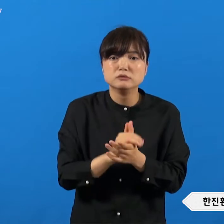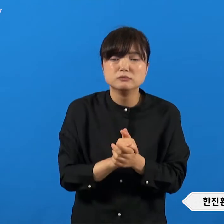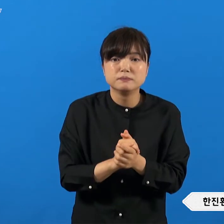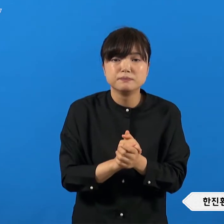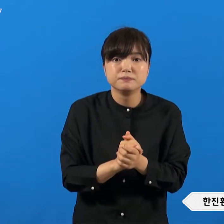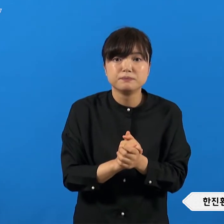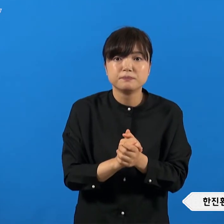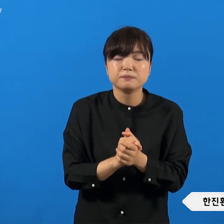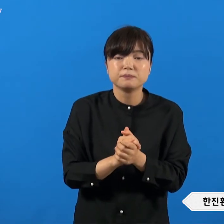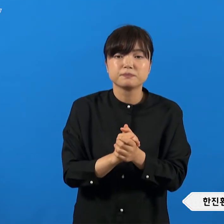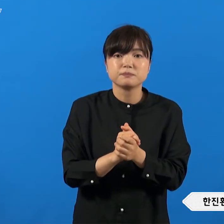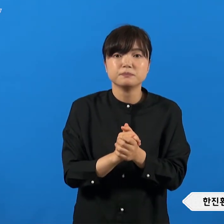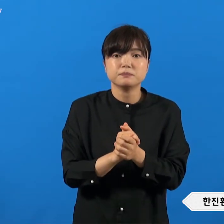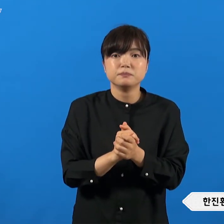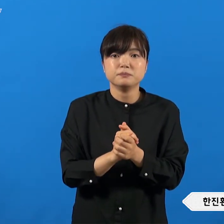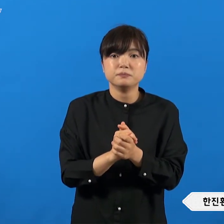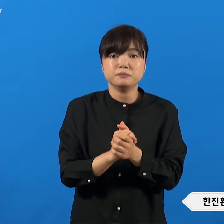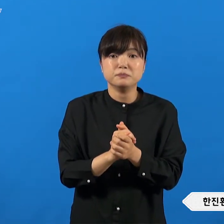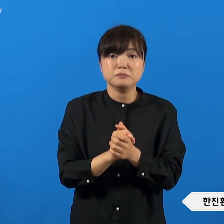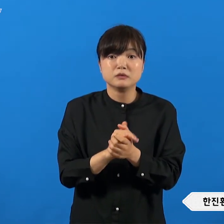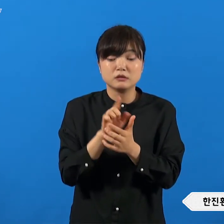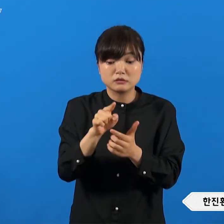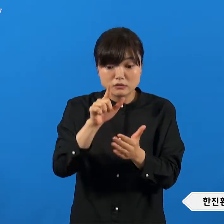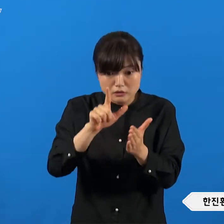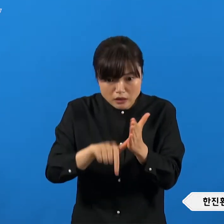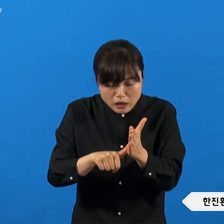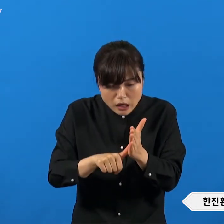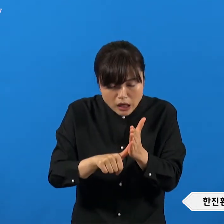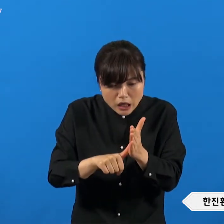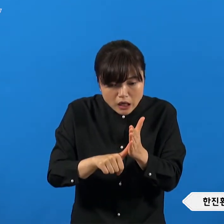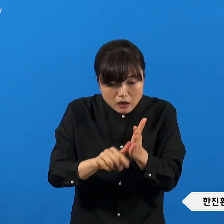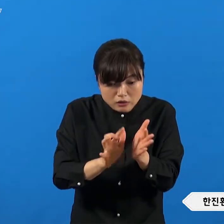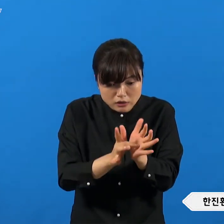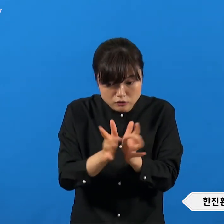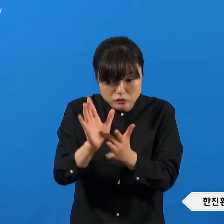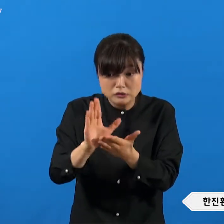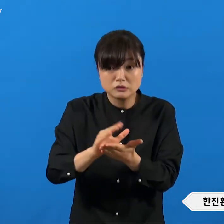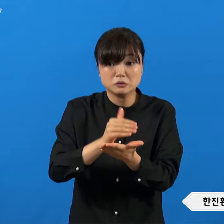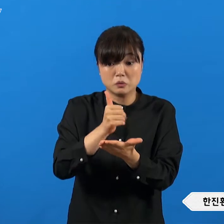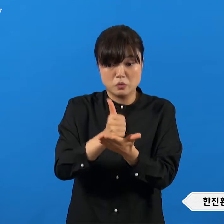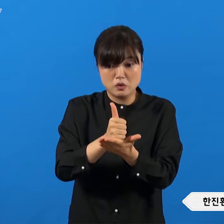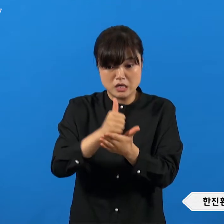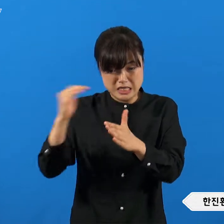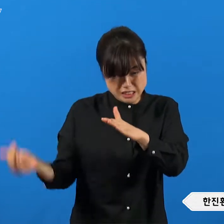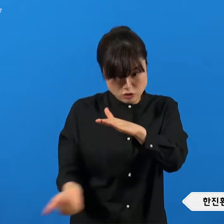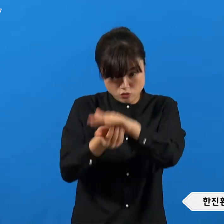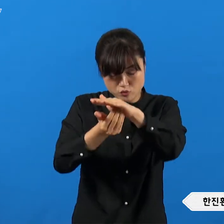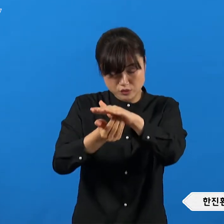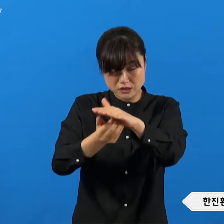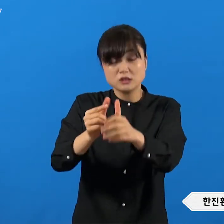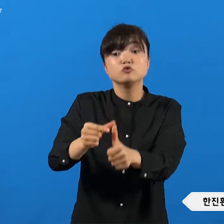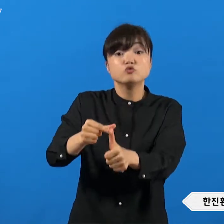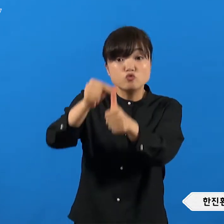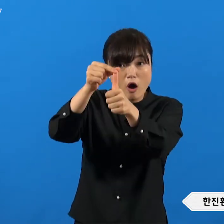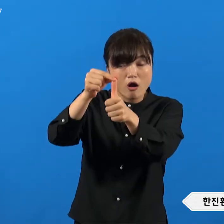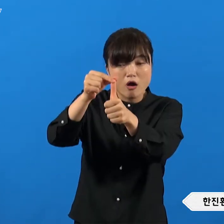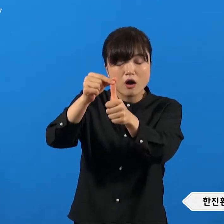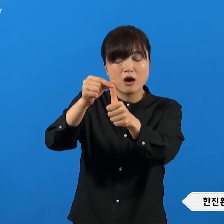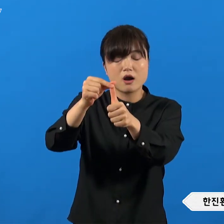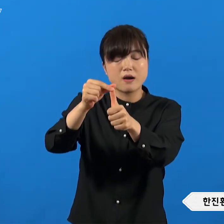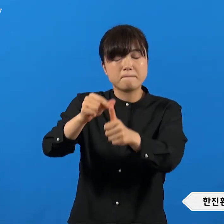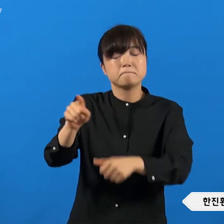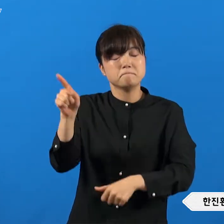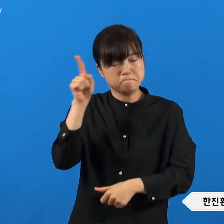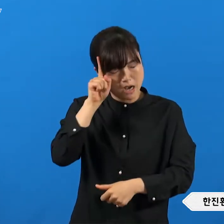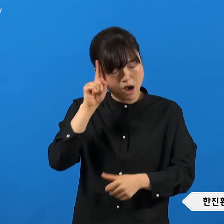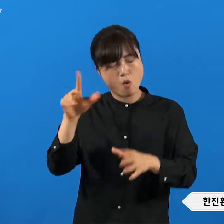그렇게 말씀합니다. 그 순간에 그는 예수 그리스도가 이룩해 놓은 그 구원은